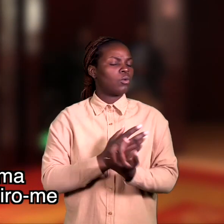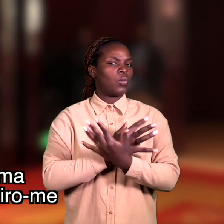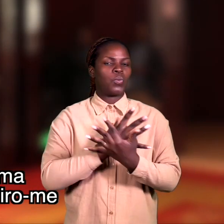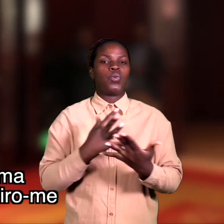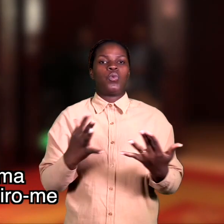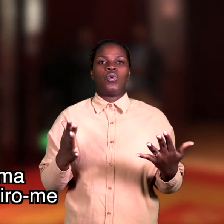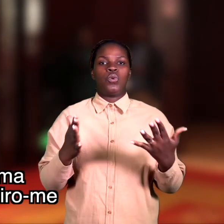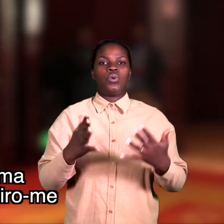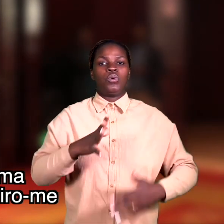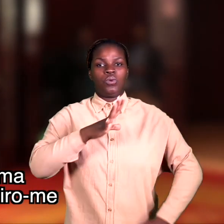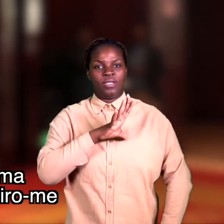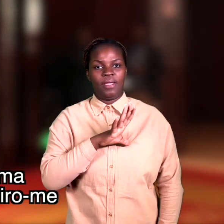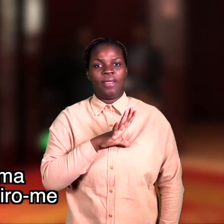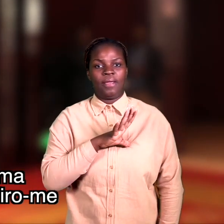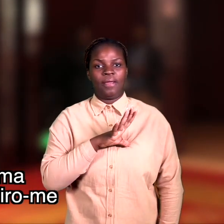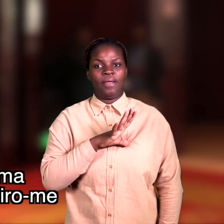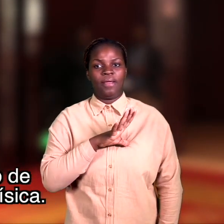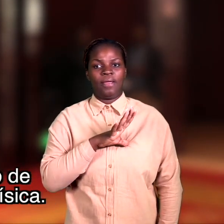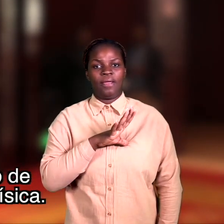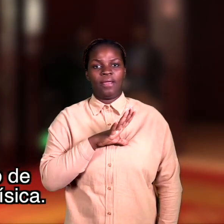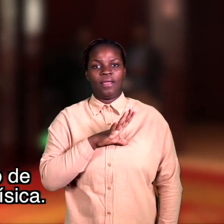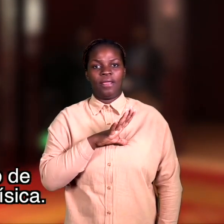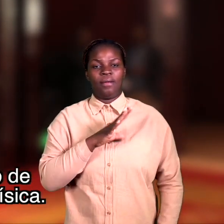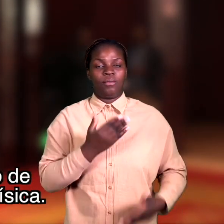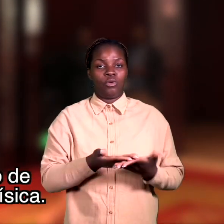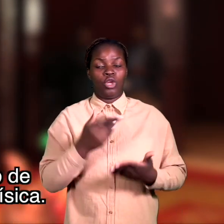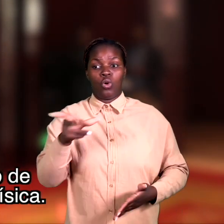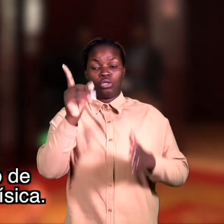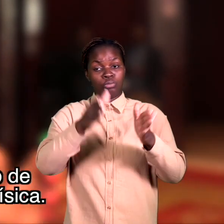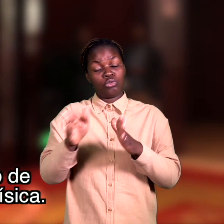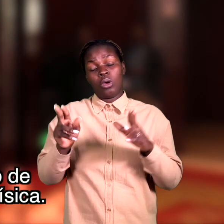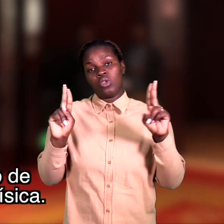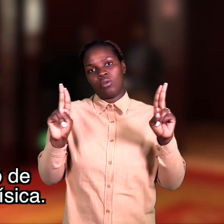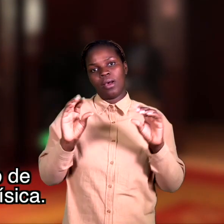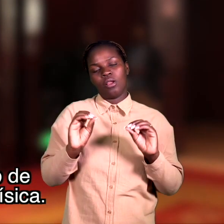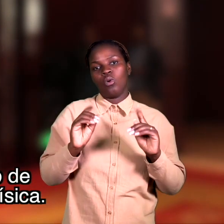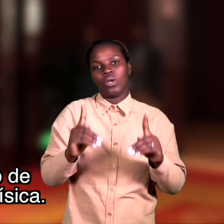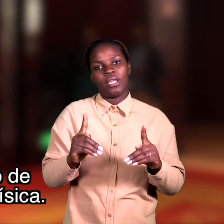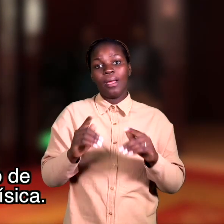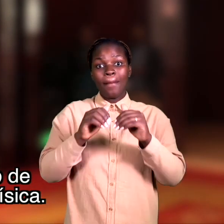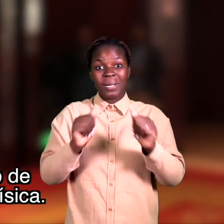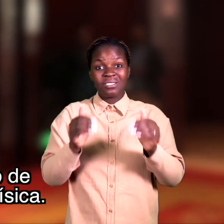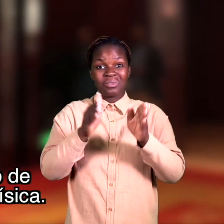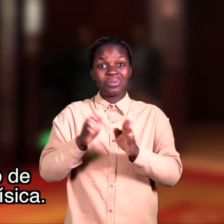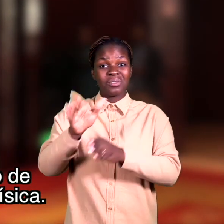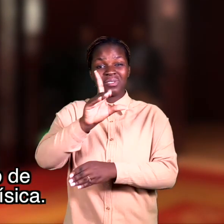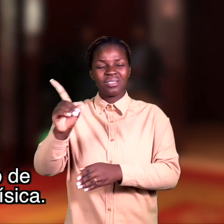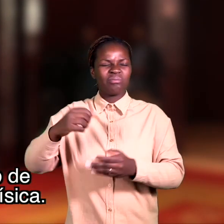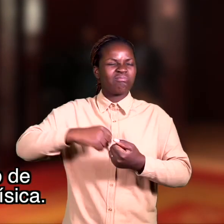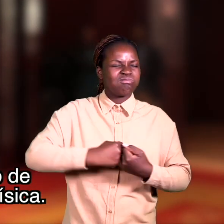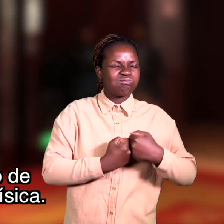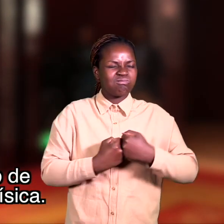pessoa normal. Quer dizer, quando digo normal, refiro-me a uma pessoa que não tem nenhum tipo de